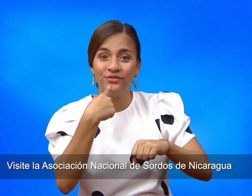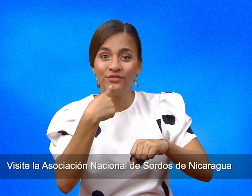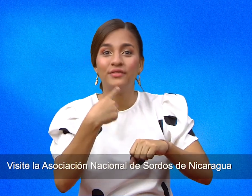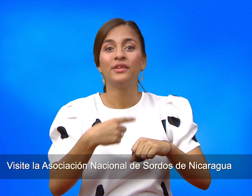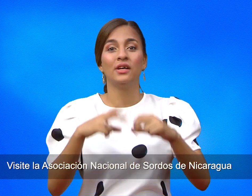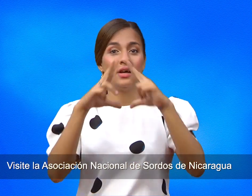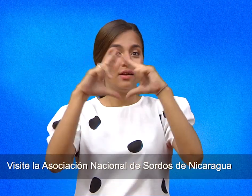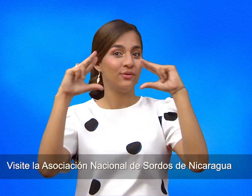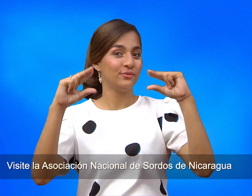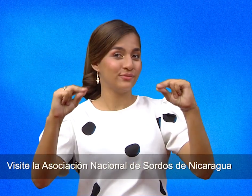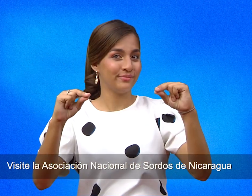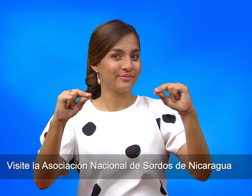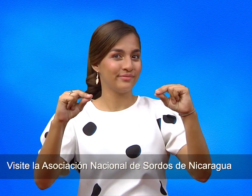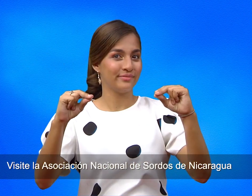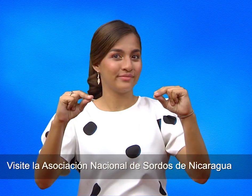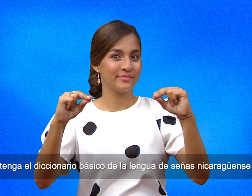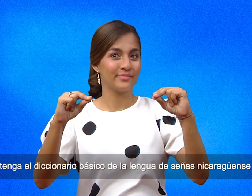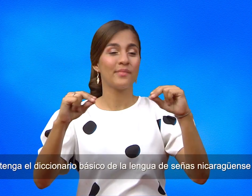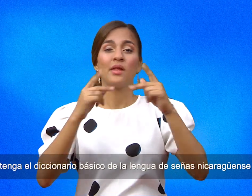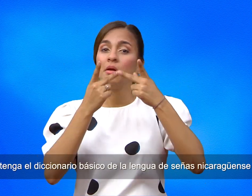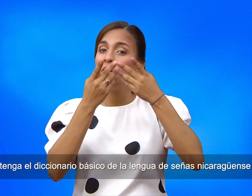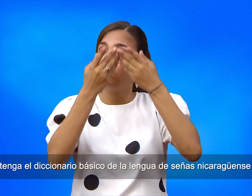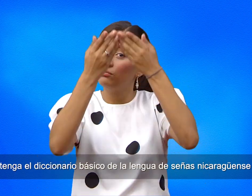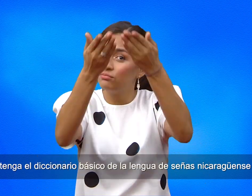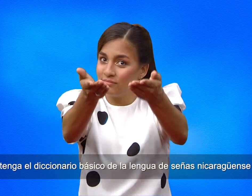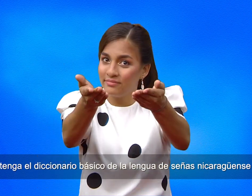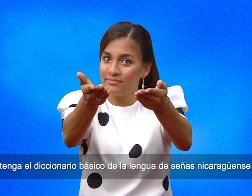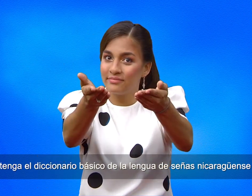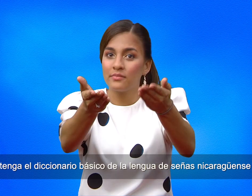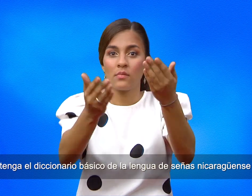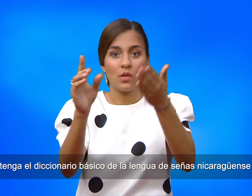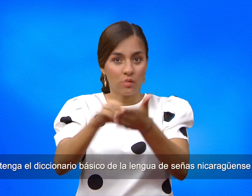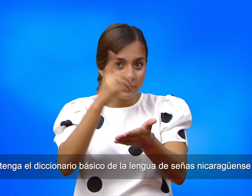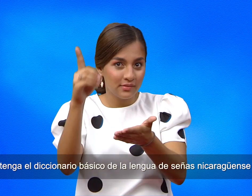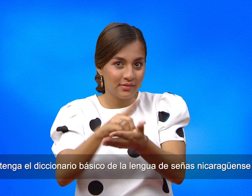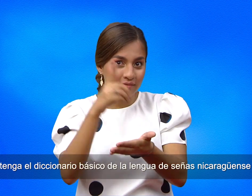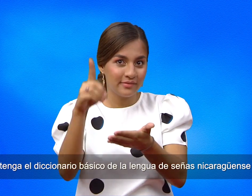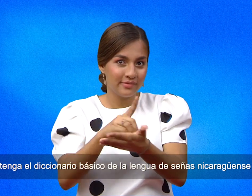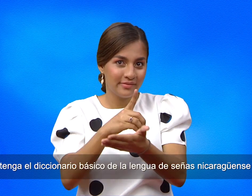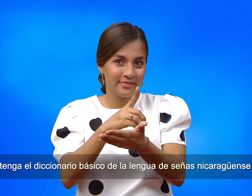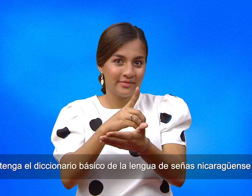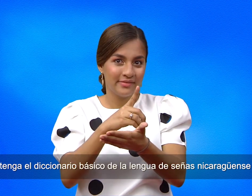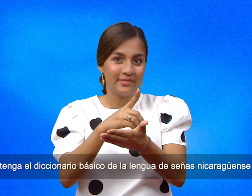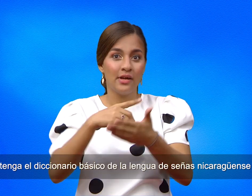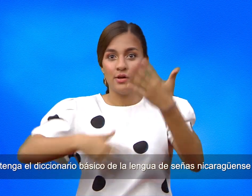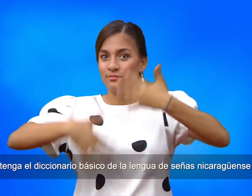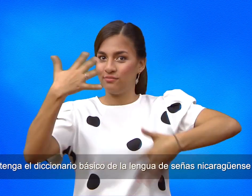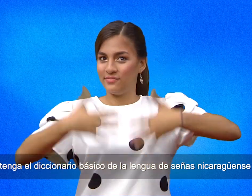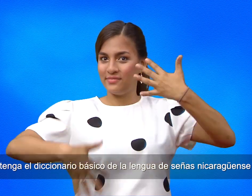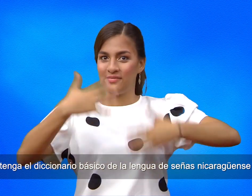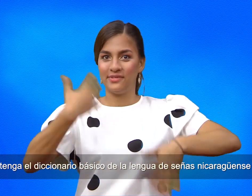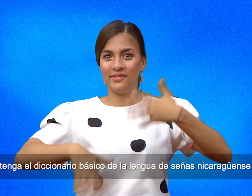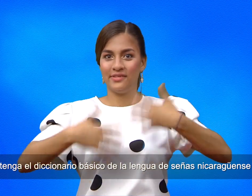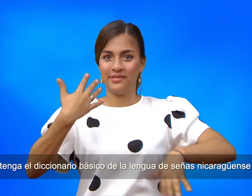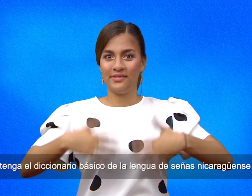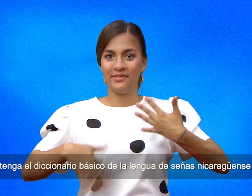Sordos Nicaragüense. Obtenga su diccionario de lenguaje de